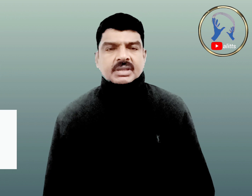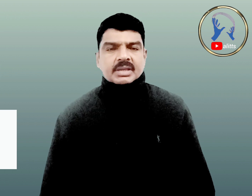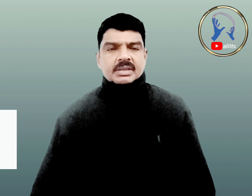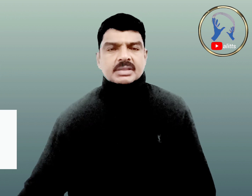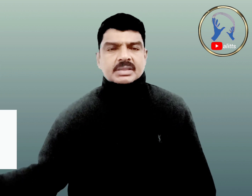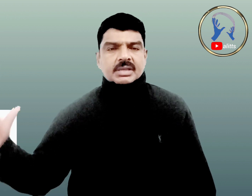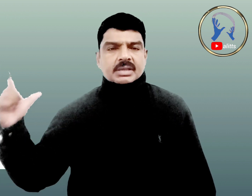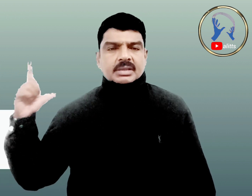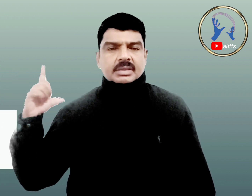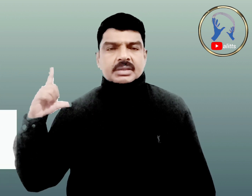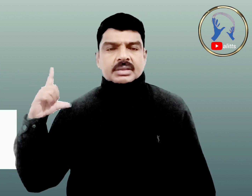इंतजार,